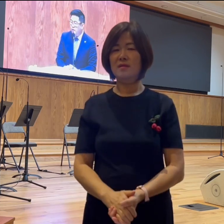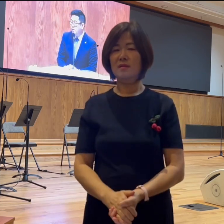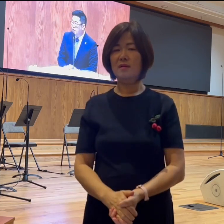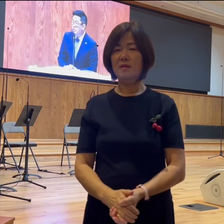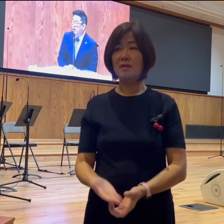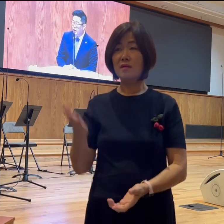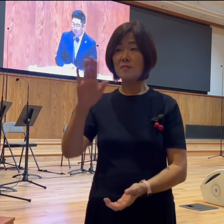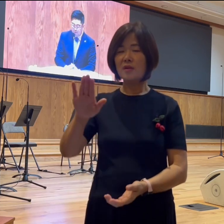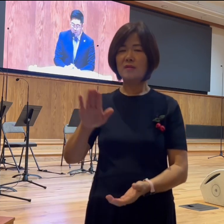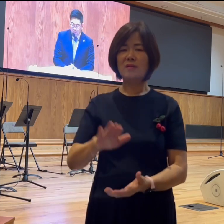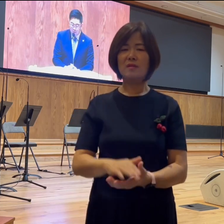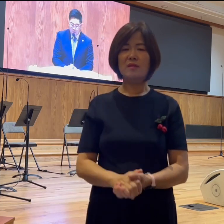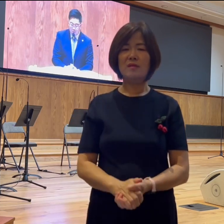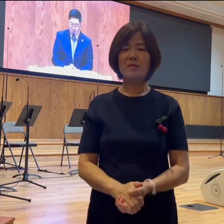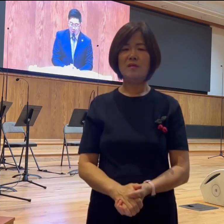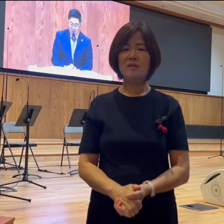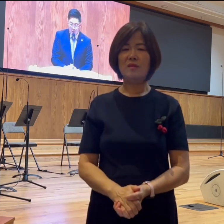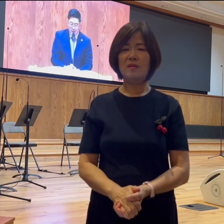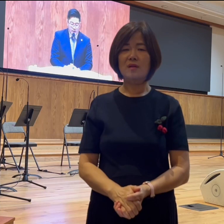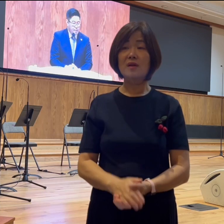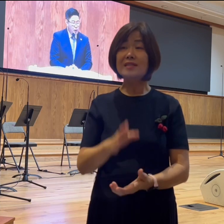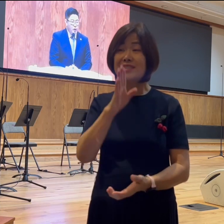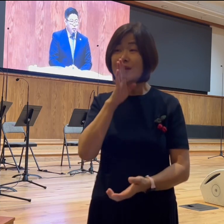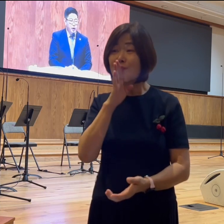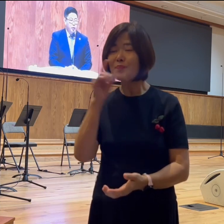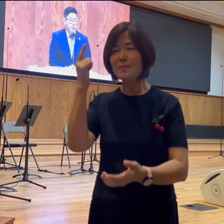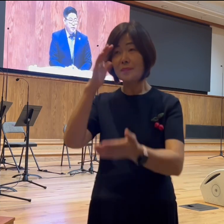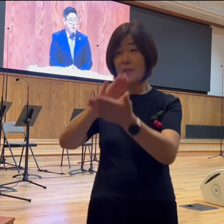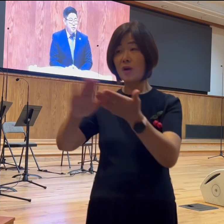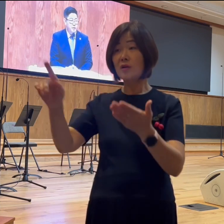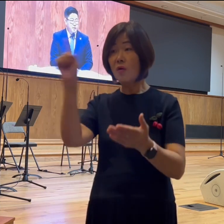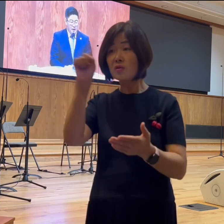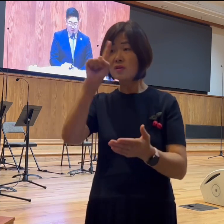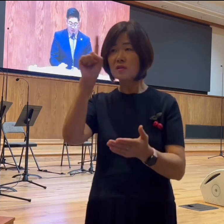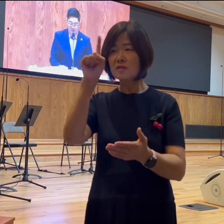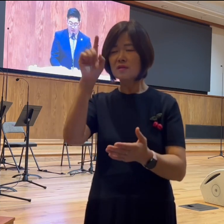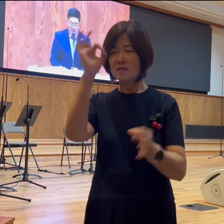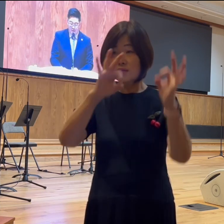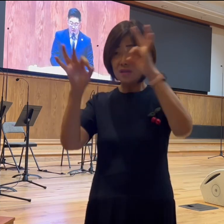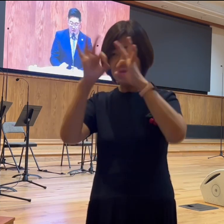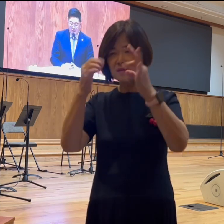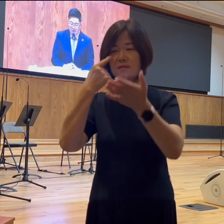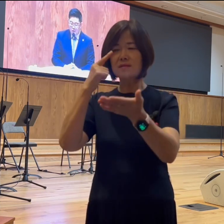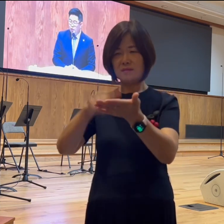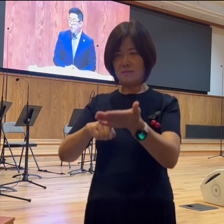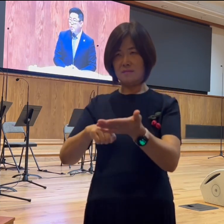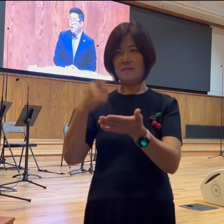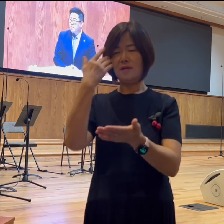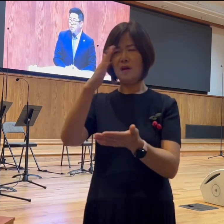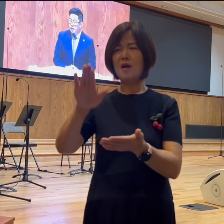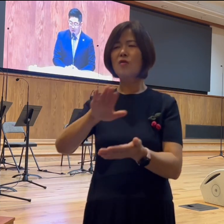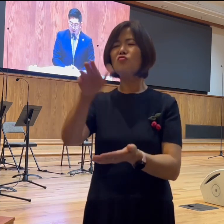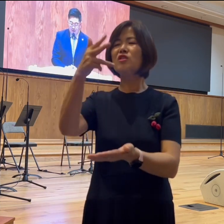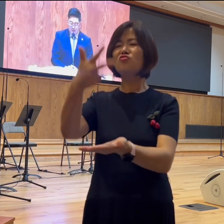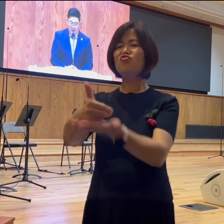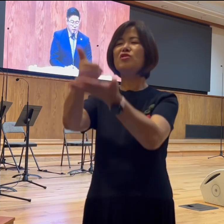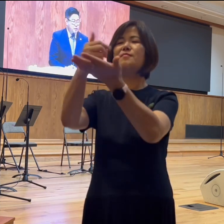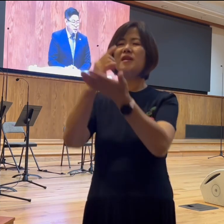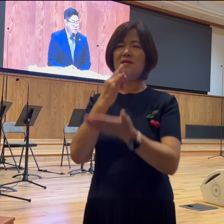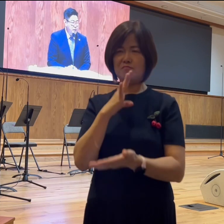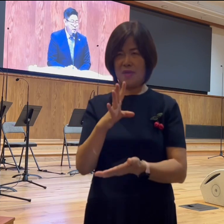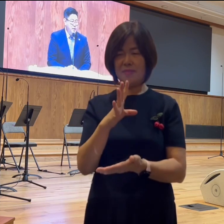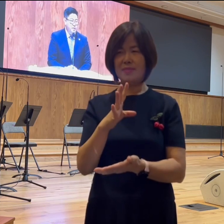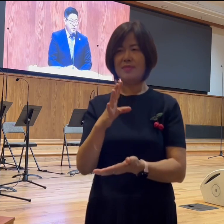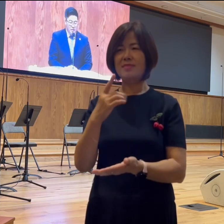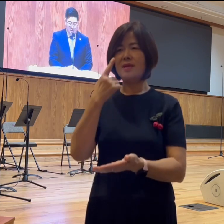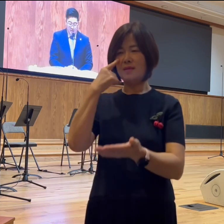그렇다면 여러분, 우리 진짜 평안은 우리가 어디서 찾을 수 있을까요? 우리 주님에게서만 찾을 수